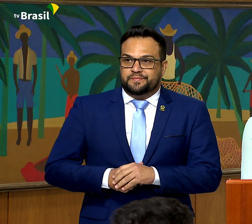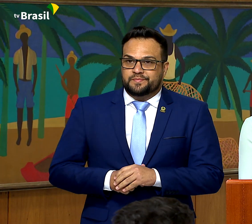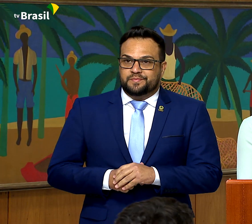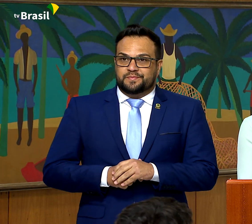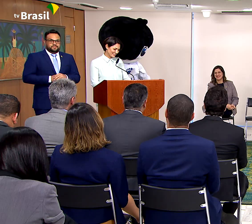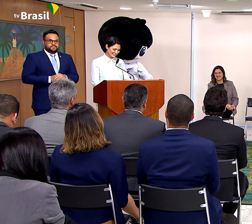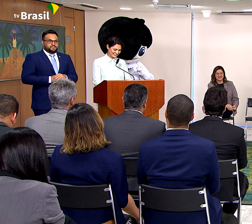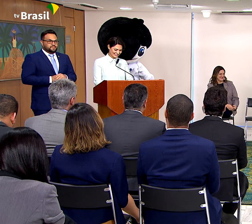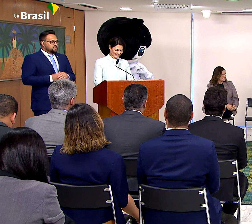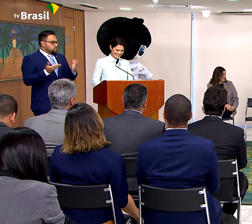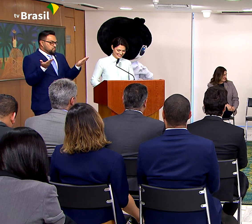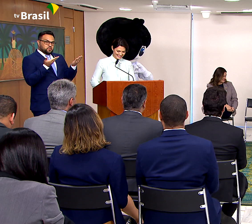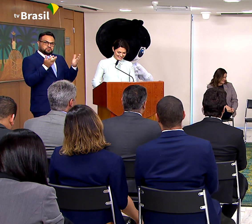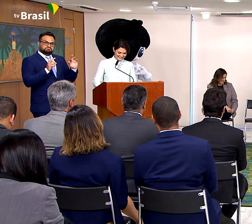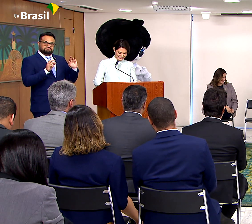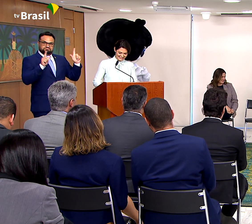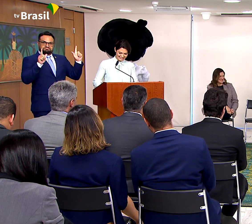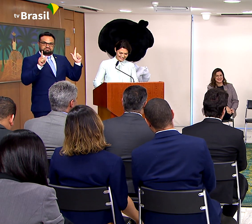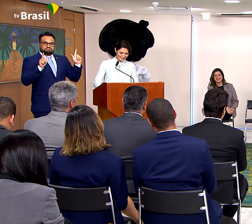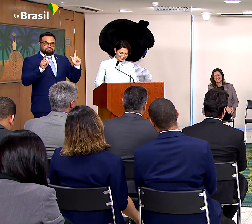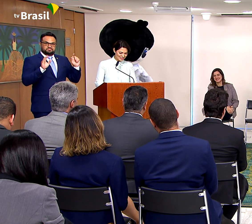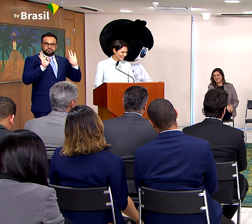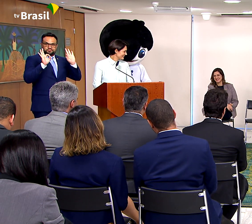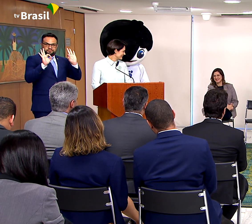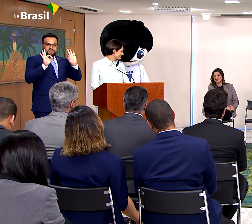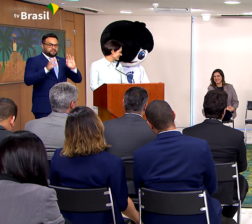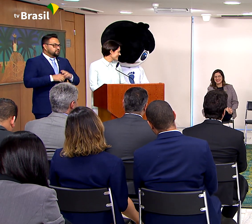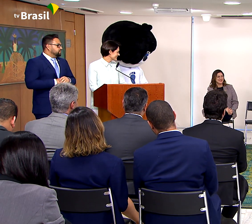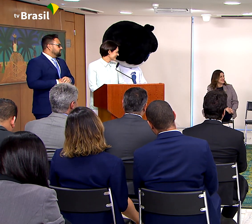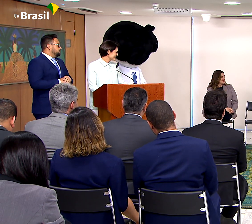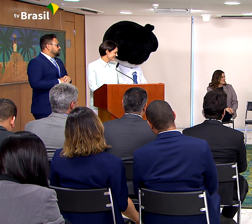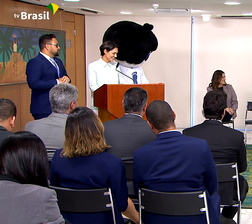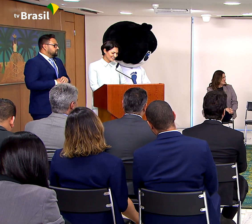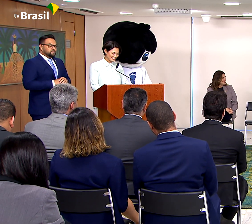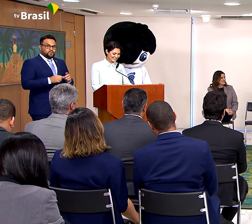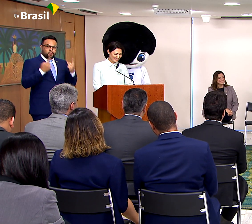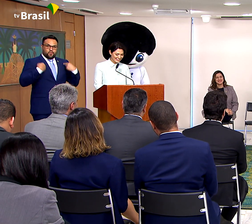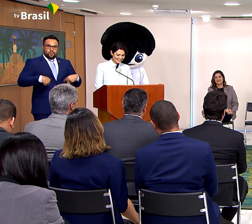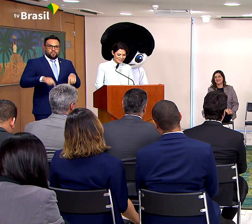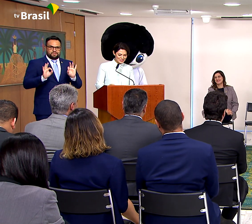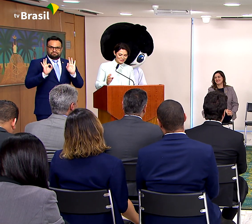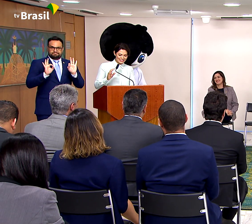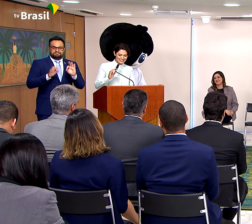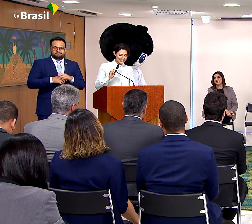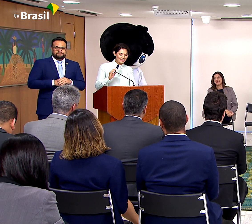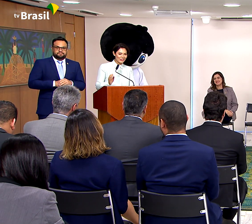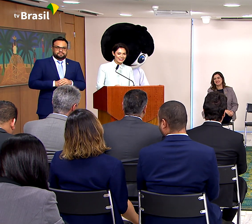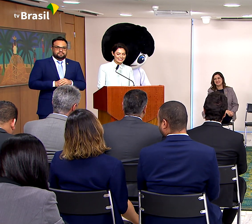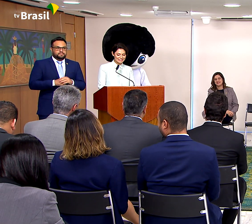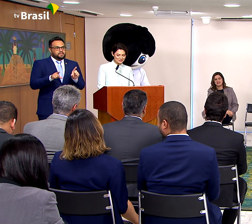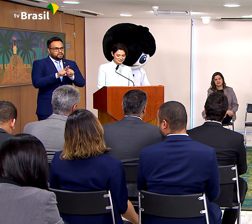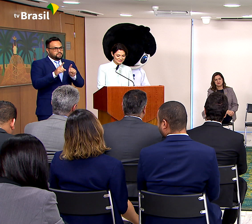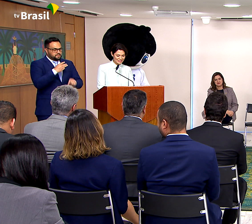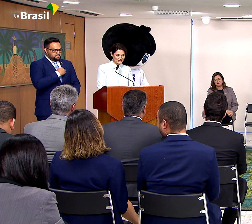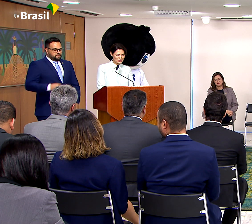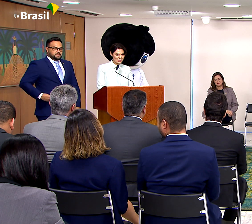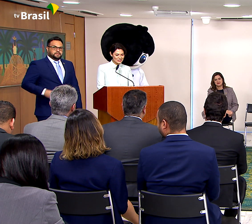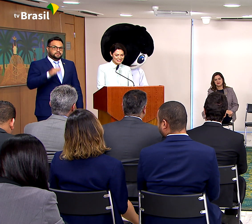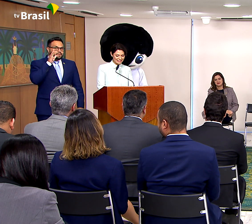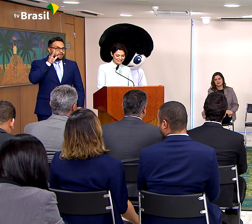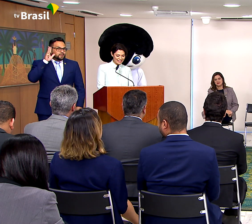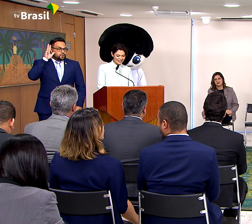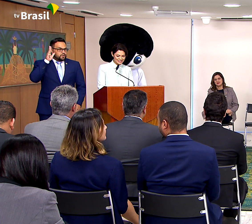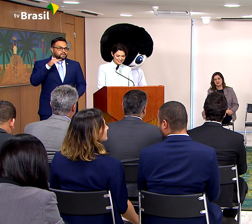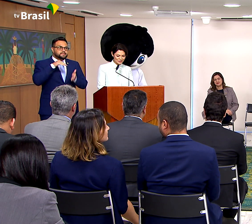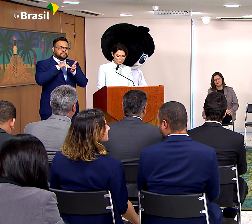Hoje ele está fashion, né? Nosso, montou, né? Nosso ministro Queiroga, os